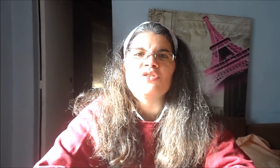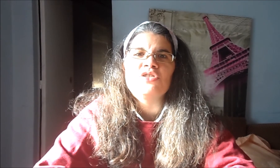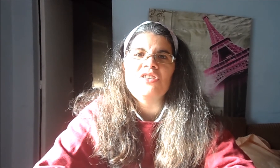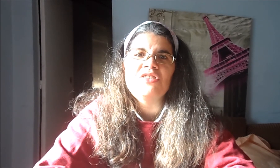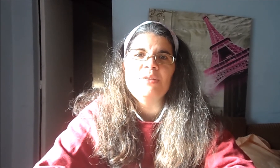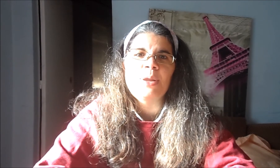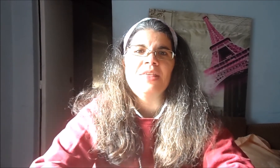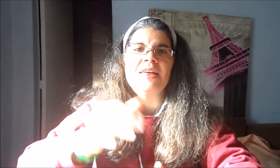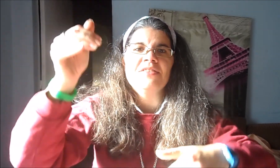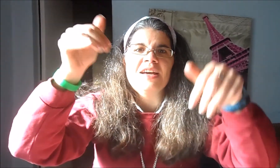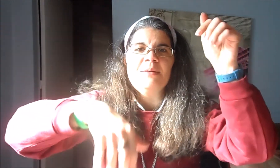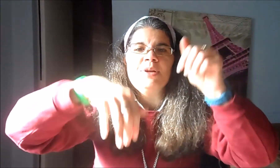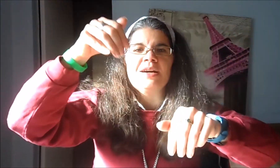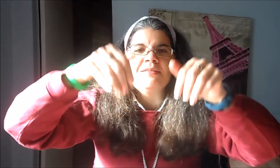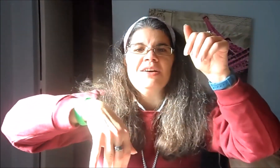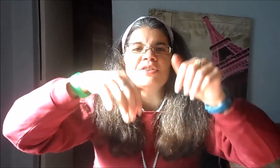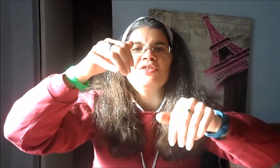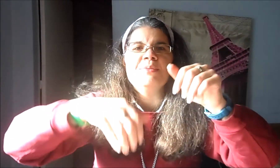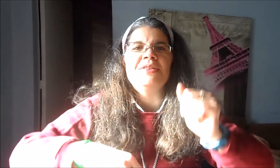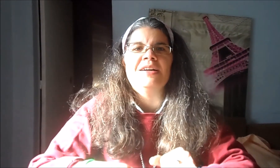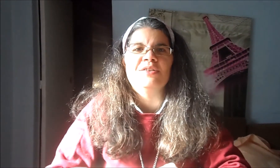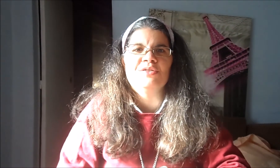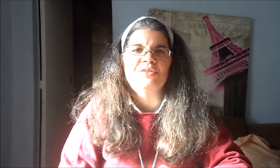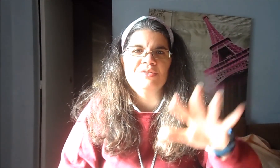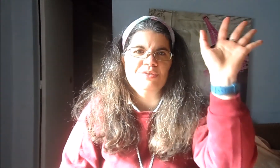anécdotas, cosas así divertidas, dejádmelo aquí abajo en los comentarios.